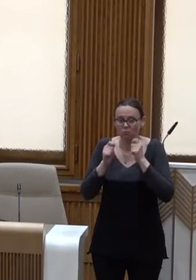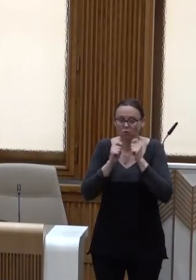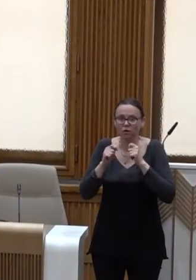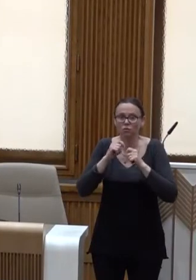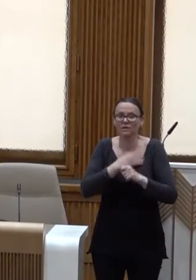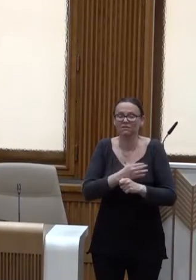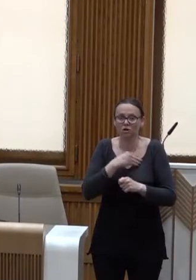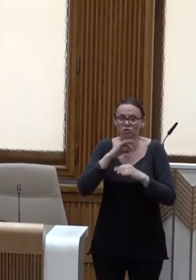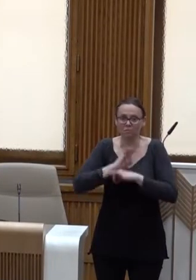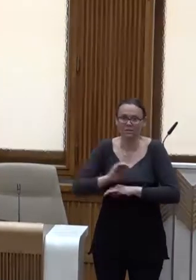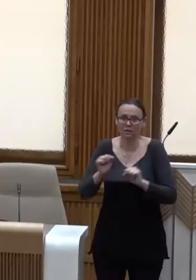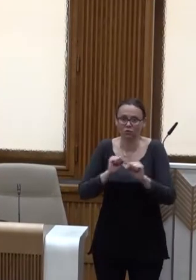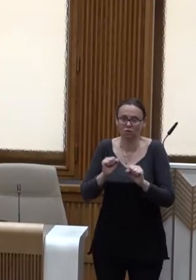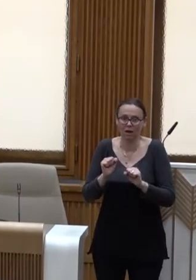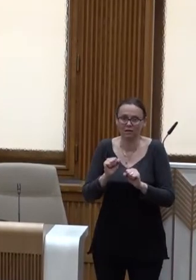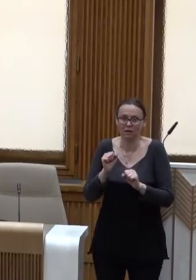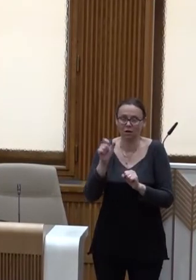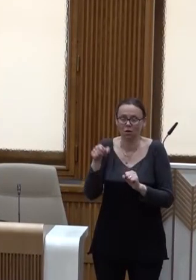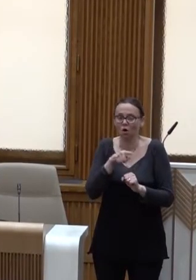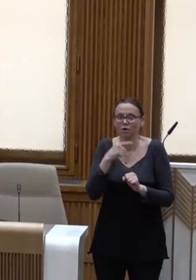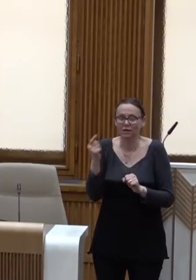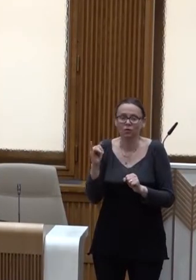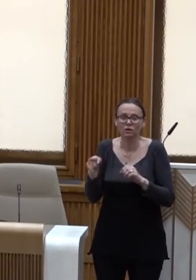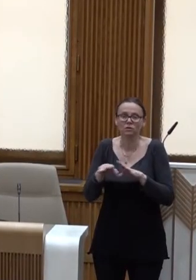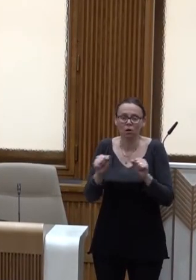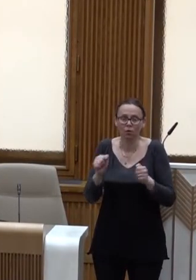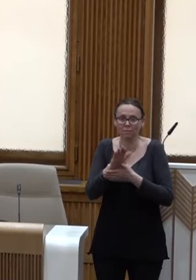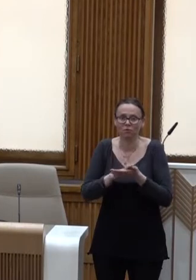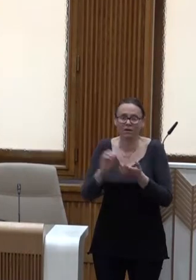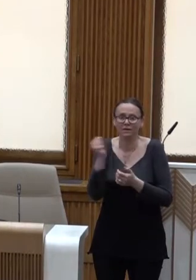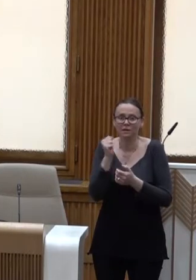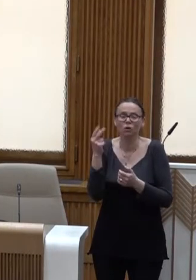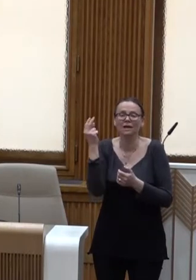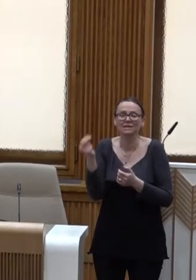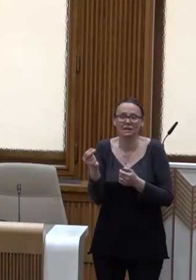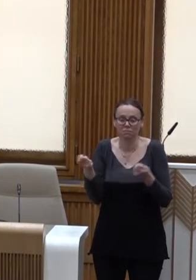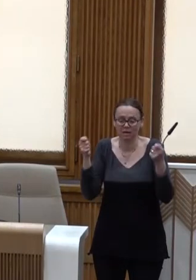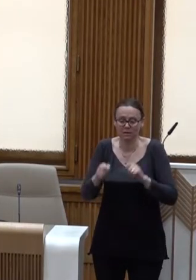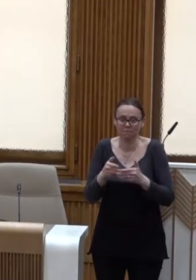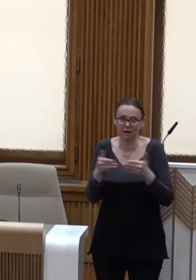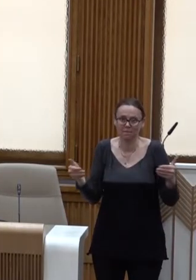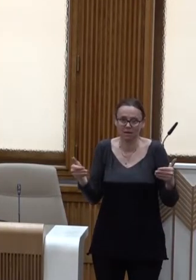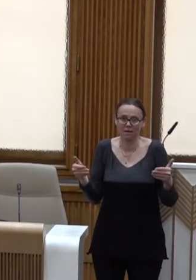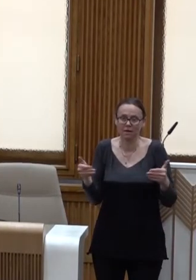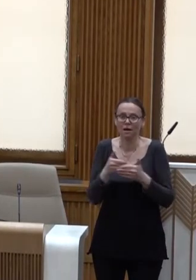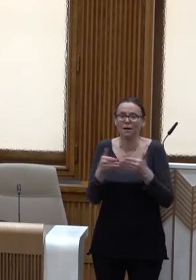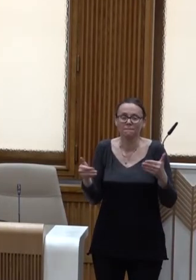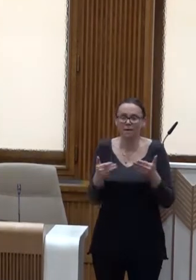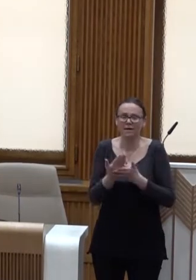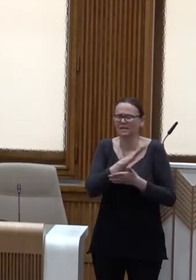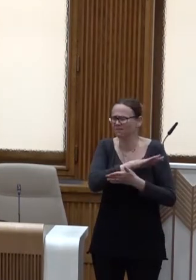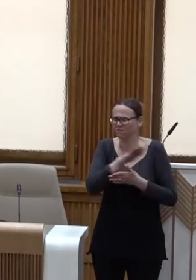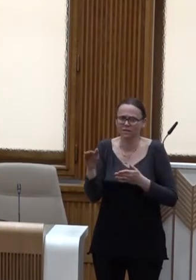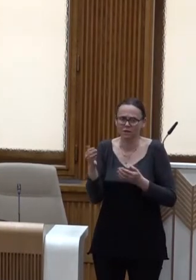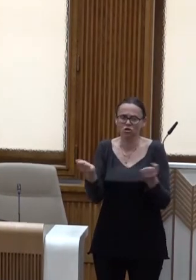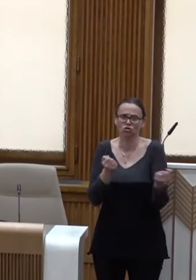vlade. Zdaj, on mi je rekel, da so ta ukrep uvedli zato, ker je Srbija zaprla meje za vestovorni promet,